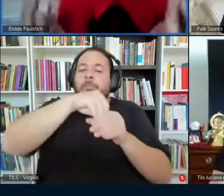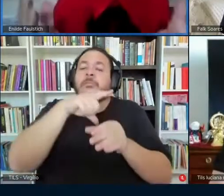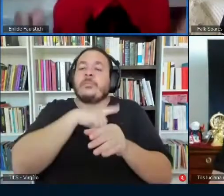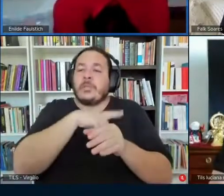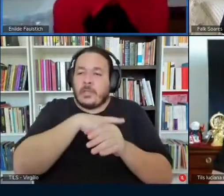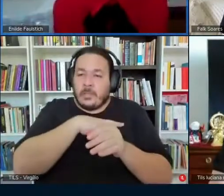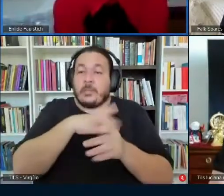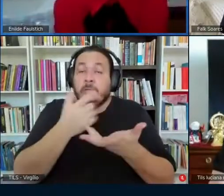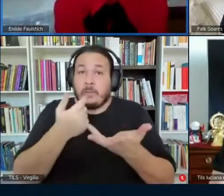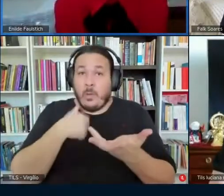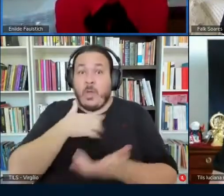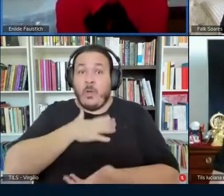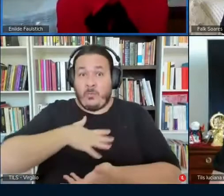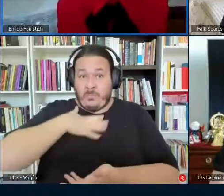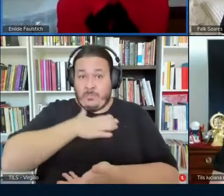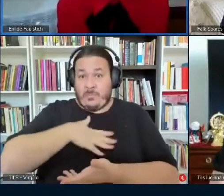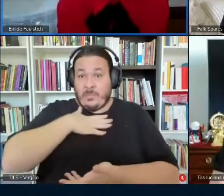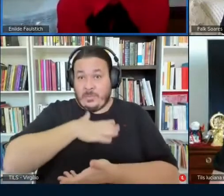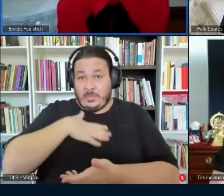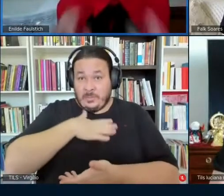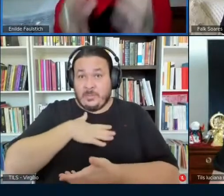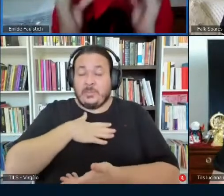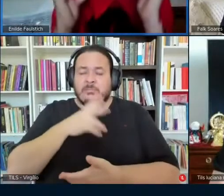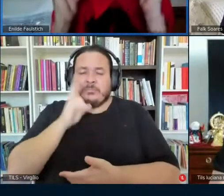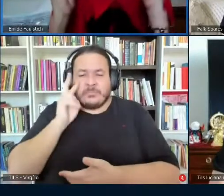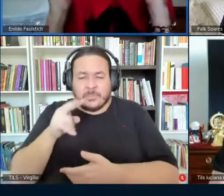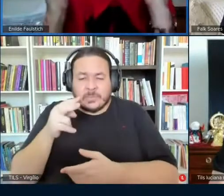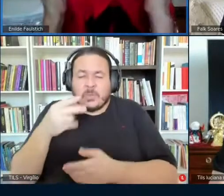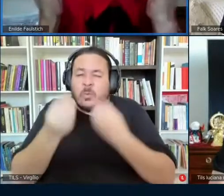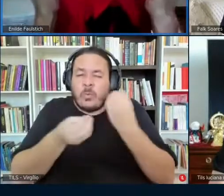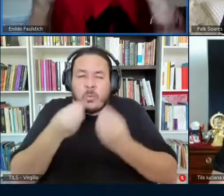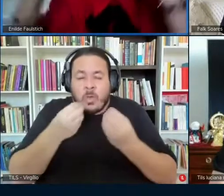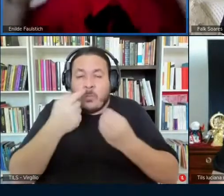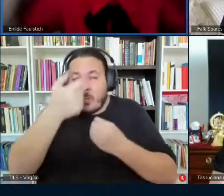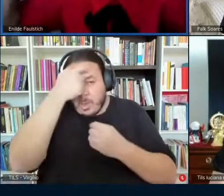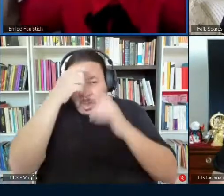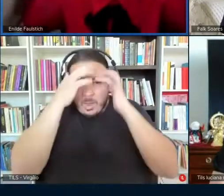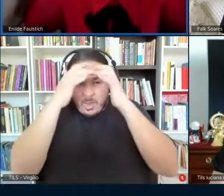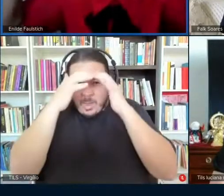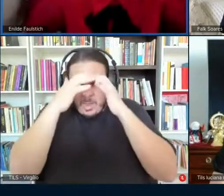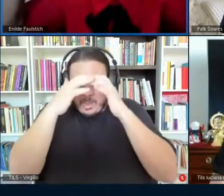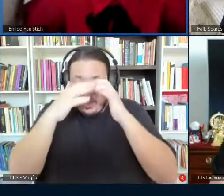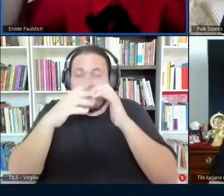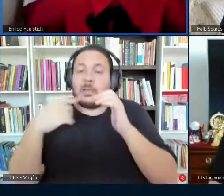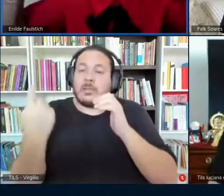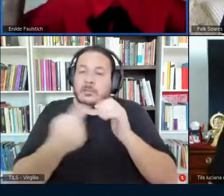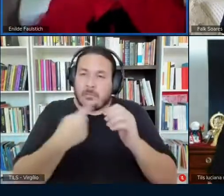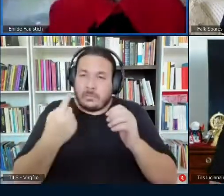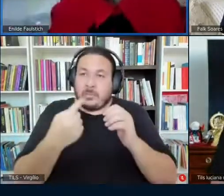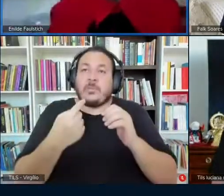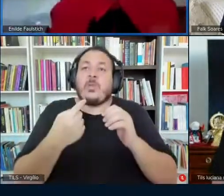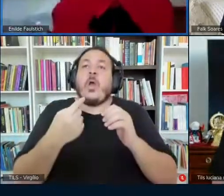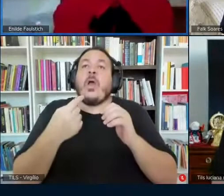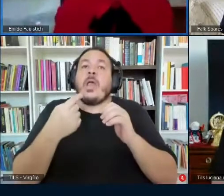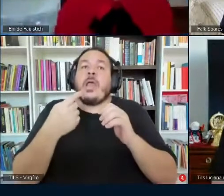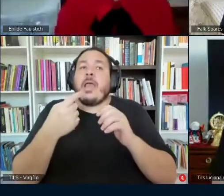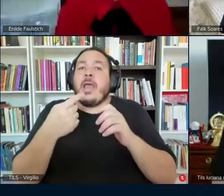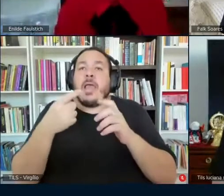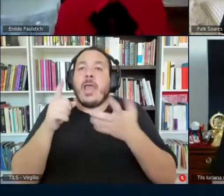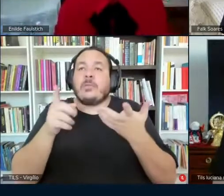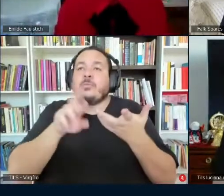que as nossas cabeças funcionam de uma forma além daquilo que é certo e errado.